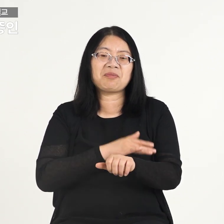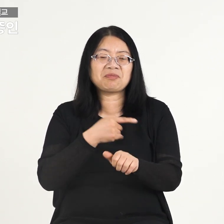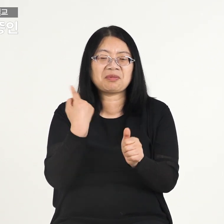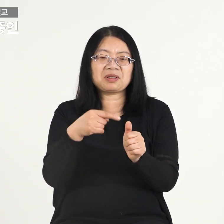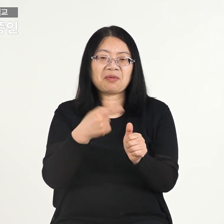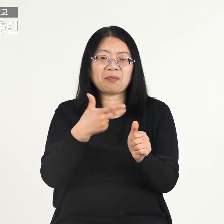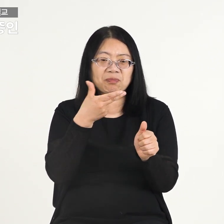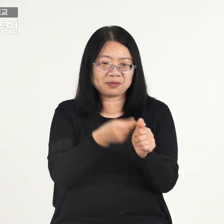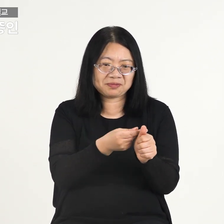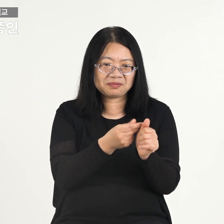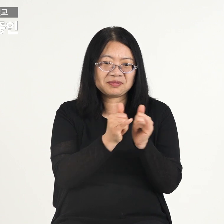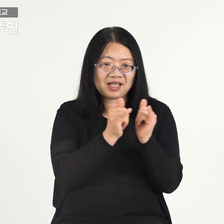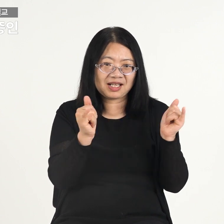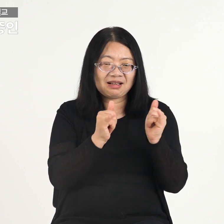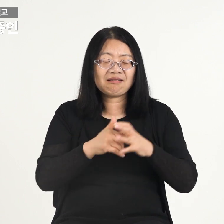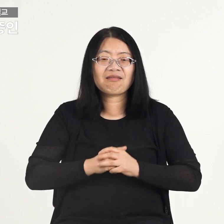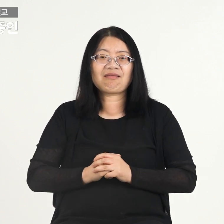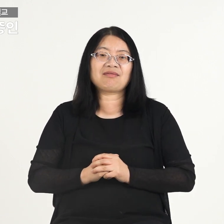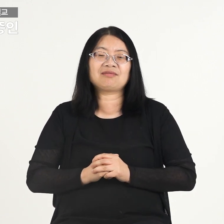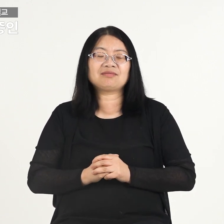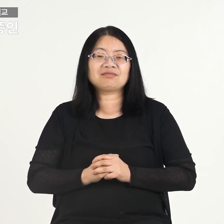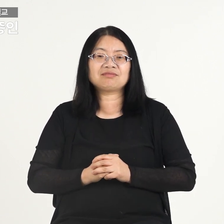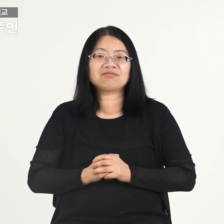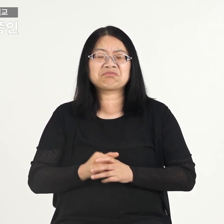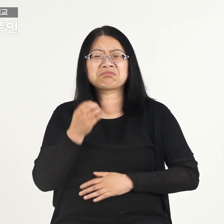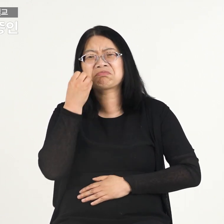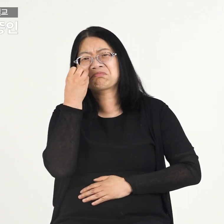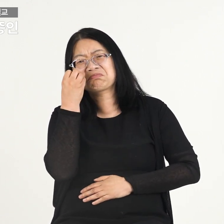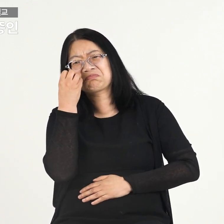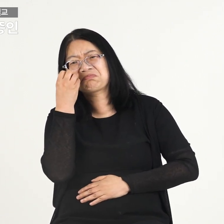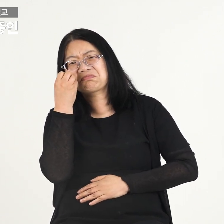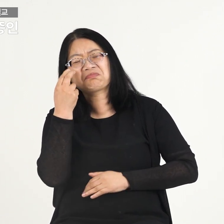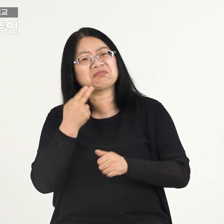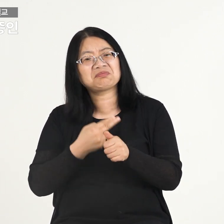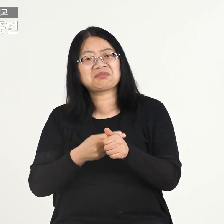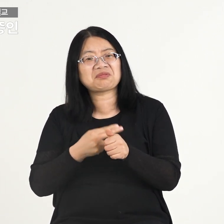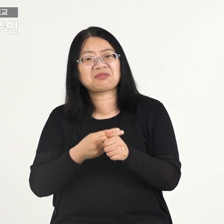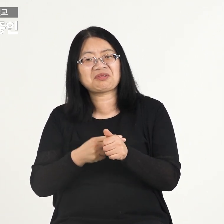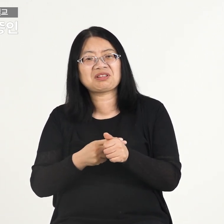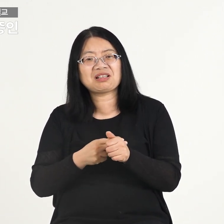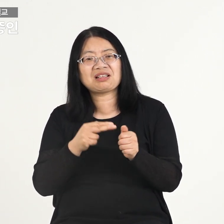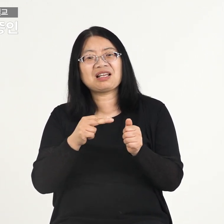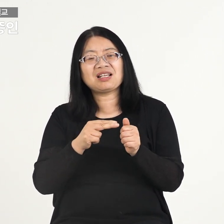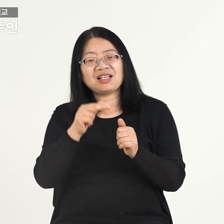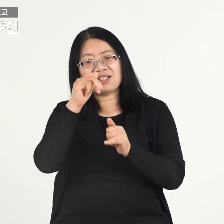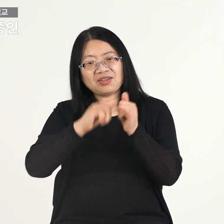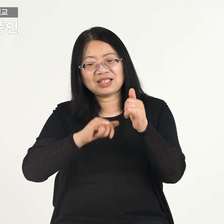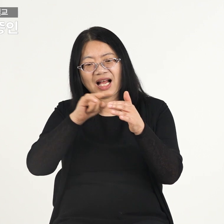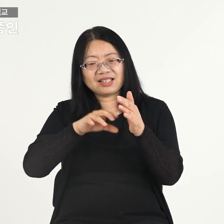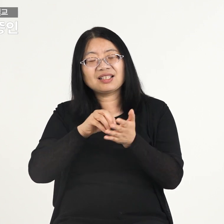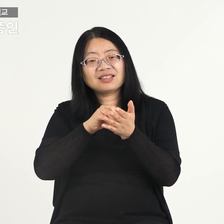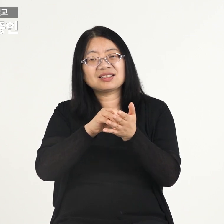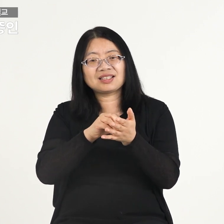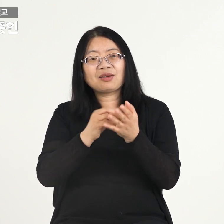사람들이나 또 이상한 선생들이 시대마다 등장을 해서